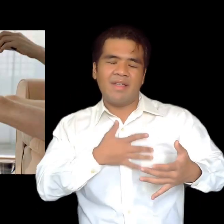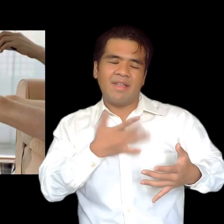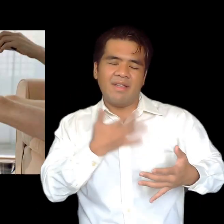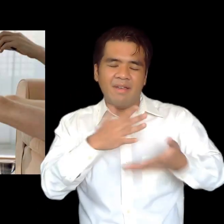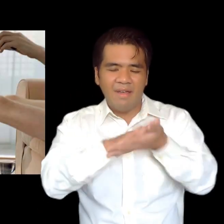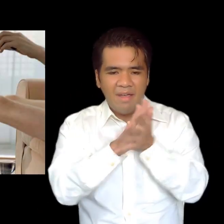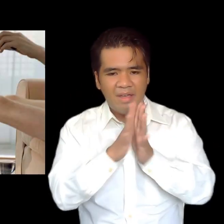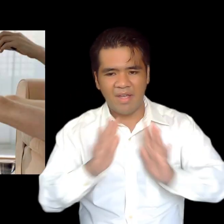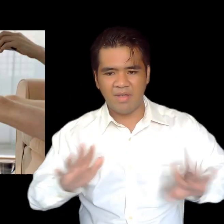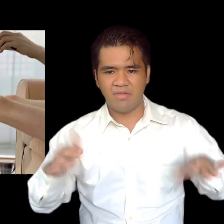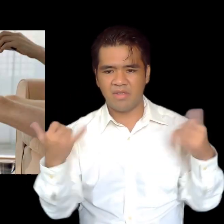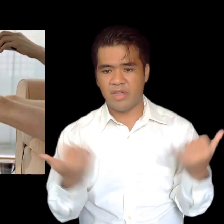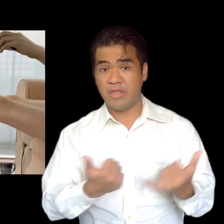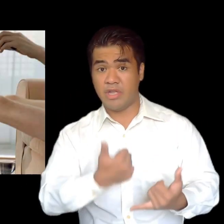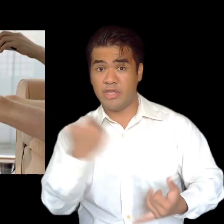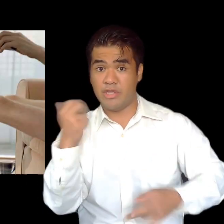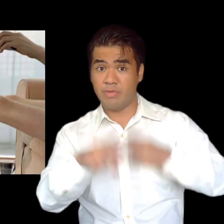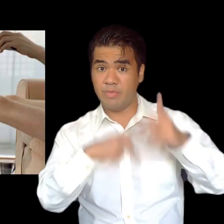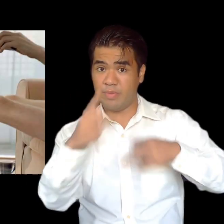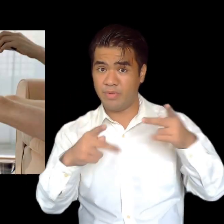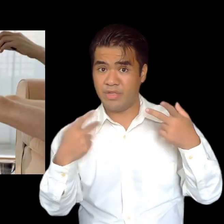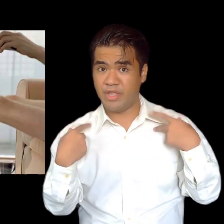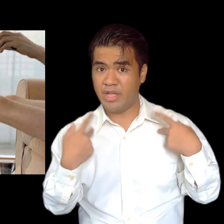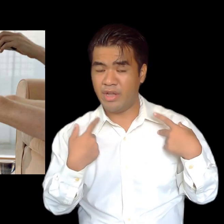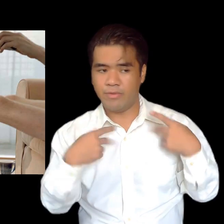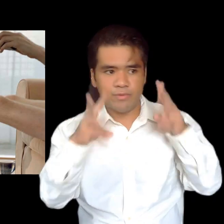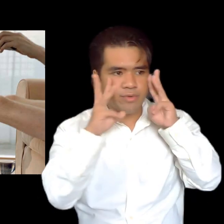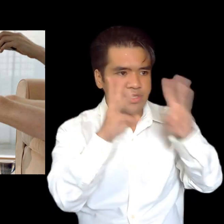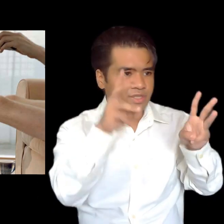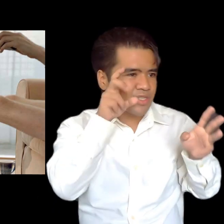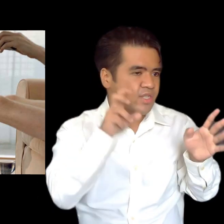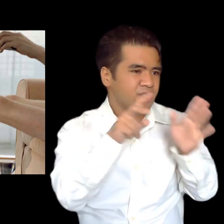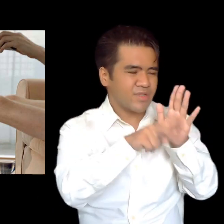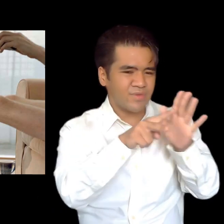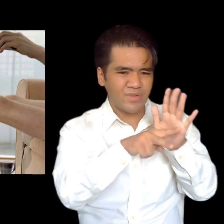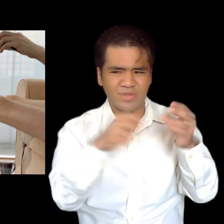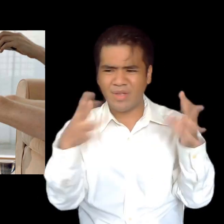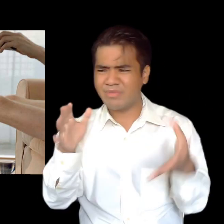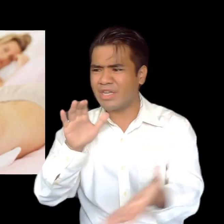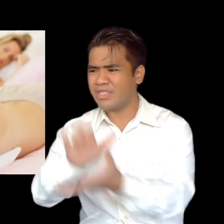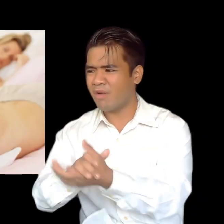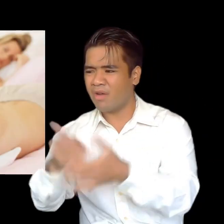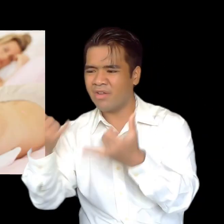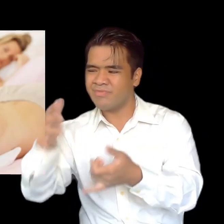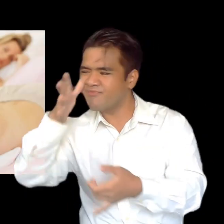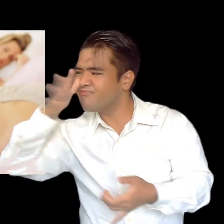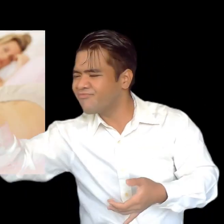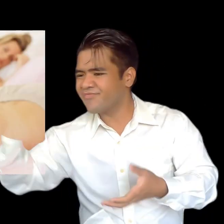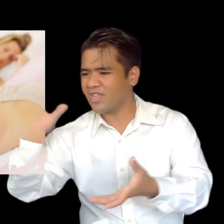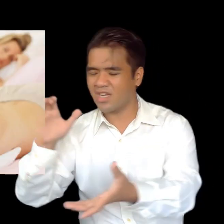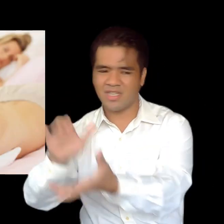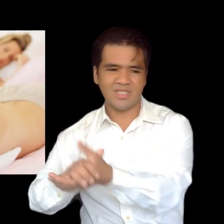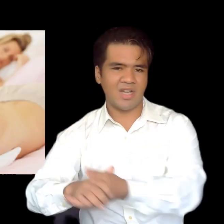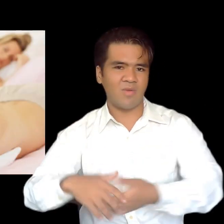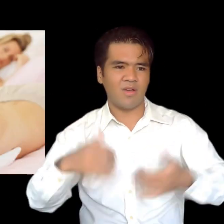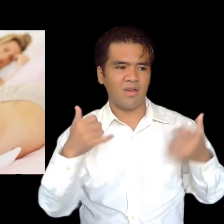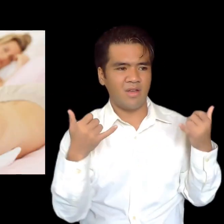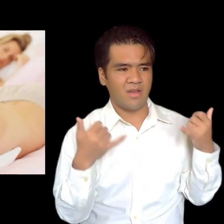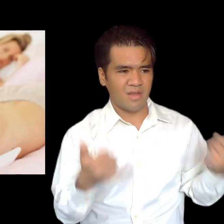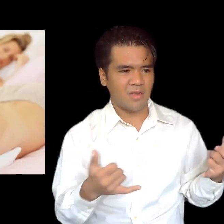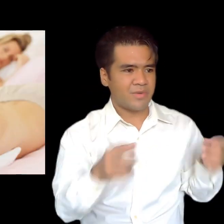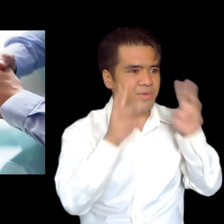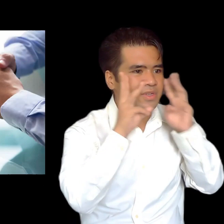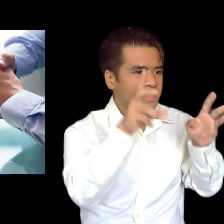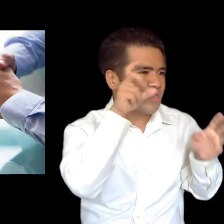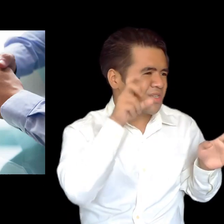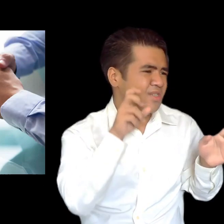nga ang ilan sa mga porn addict na may asawa ay mas gusto pang manood na lang ng porno at magsarili kaysa sumiping sa asawa. At